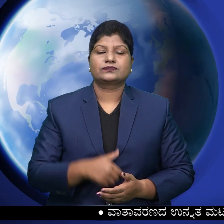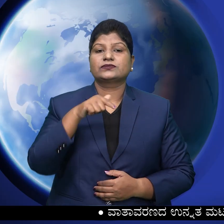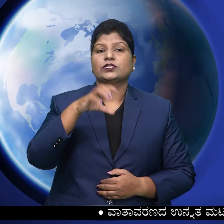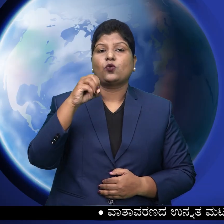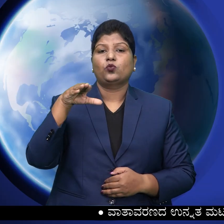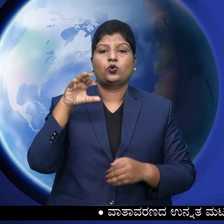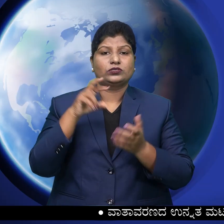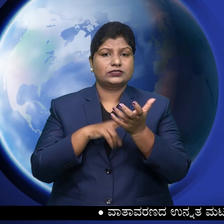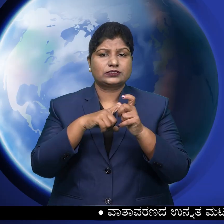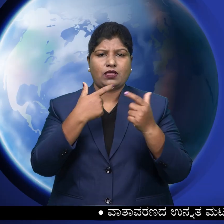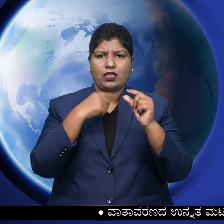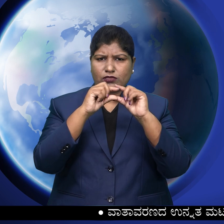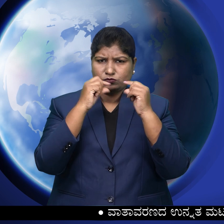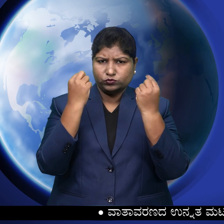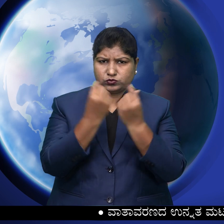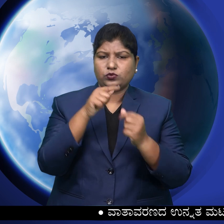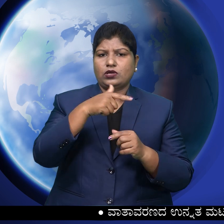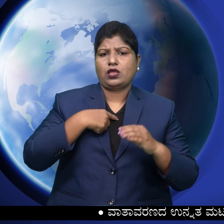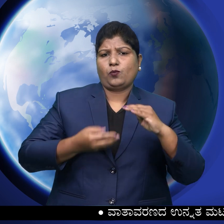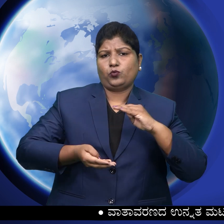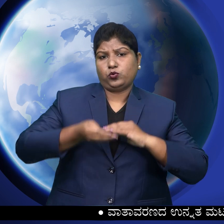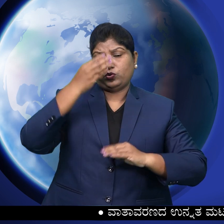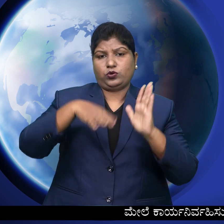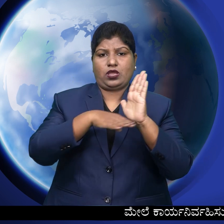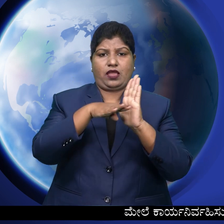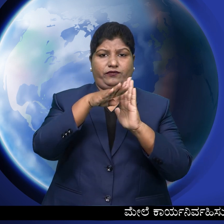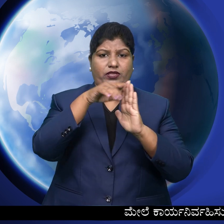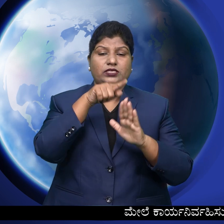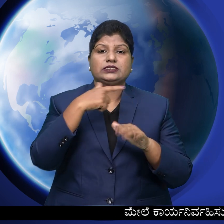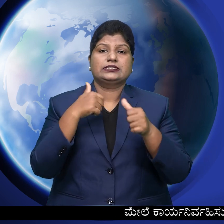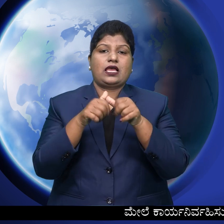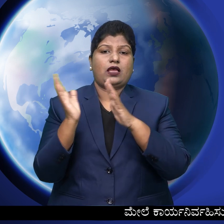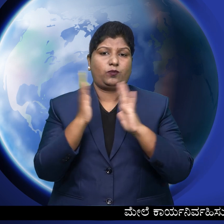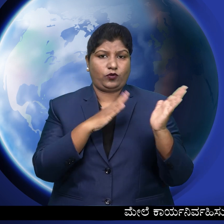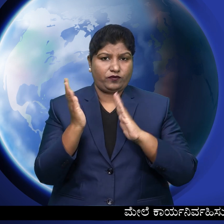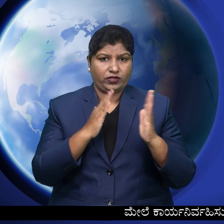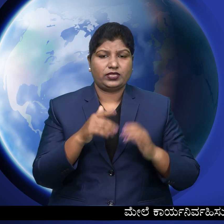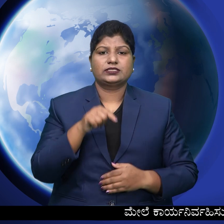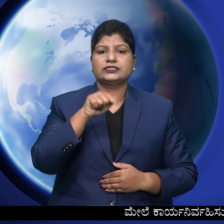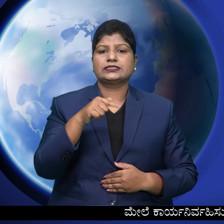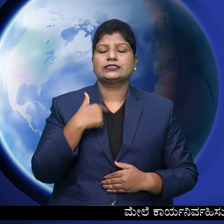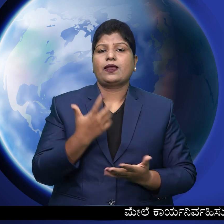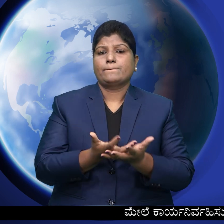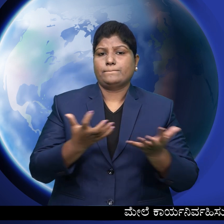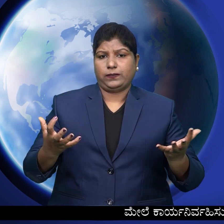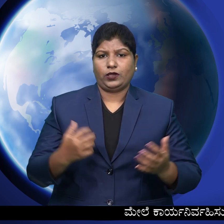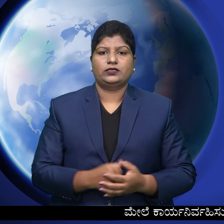ವಾತಾವರಣದ ಉನ್ನತ ಮಟ್ಟದ ಓಝೋನ್ ಆಮ್ಲಜನಕದ ಅಣುಗಳ ಮೇಲೆ ಕಾರ್ಯನಿರ್ವಹಿಸುವ ಯುವಿ ವಿಕಿರಣದ ಉತ್ಪನ್ನವಾಗಿದೆ.